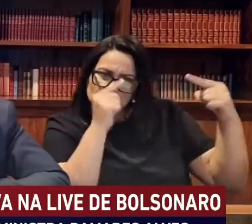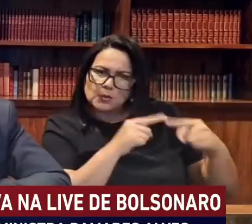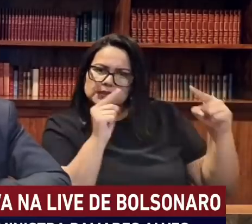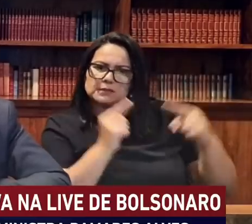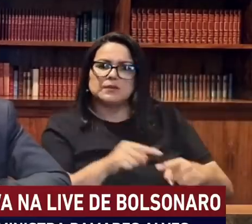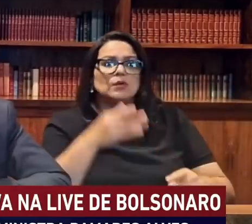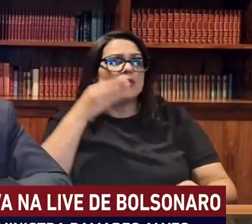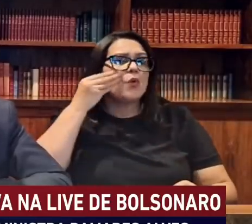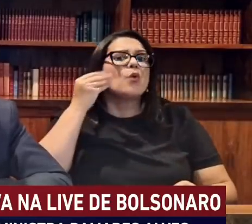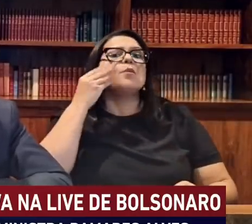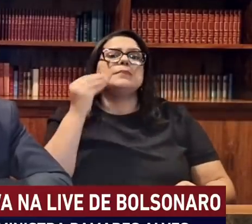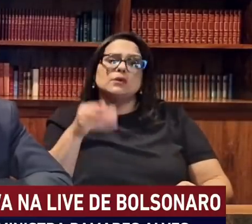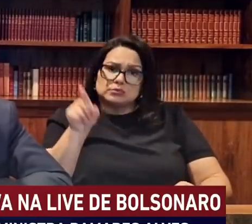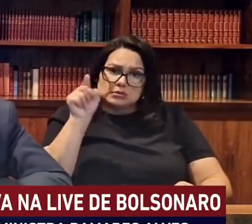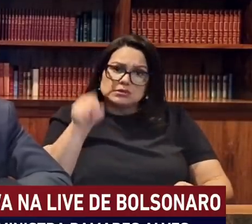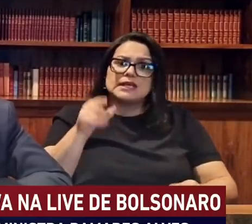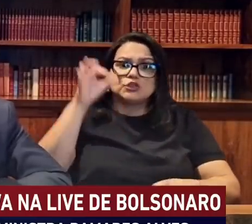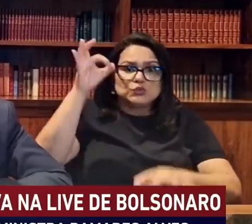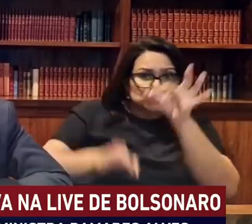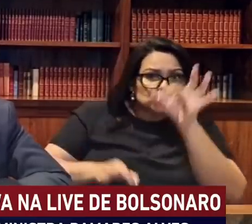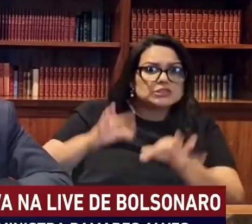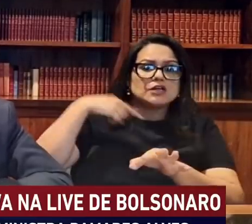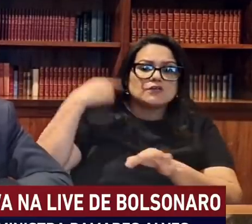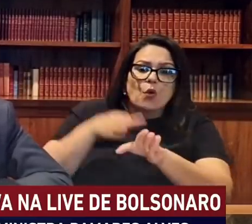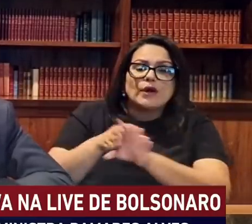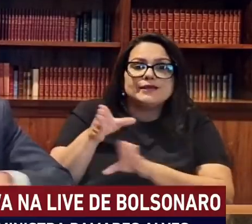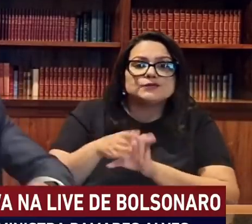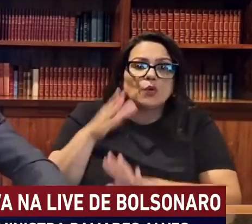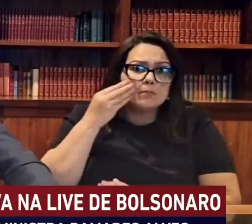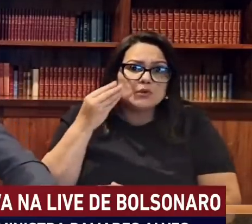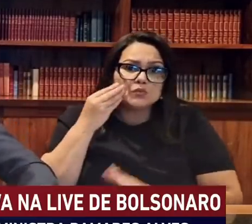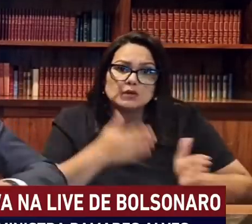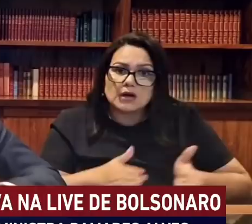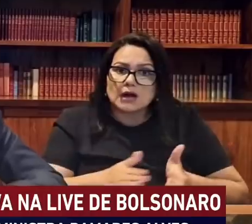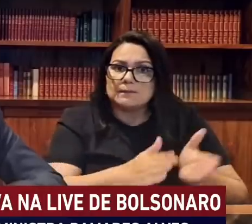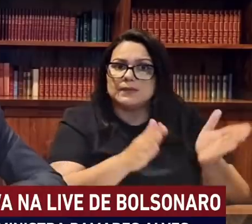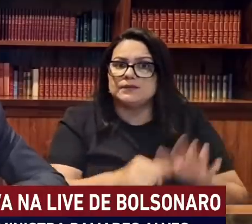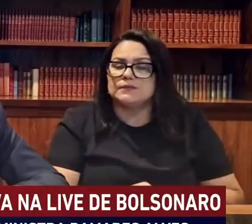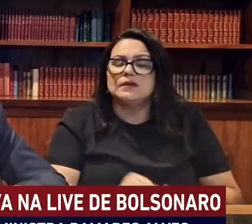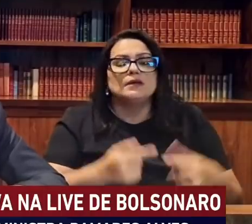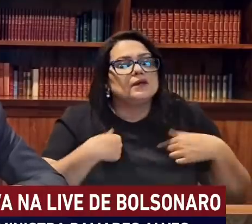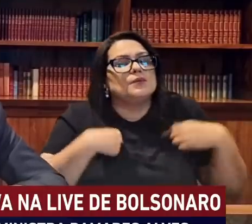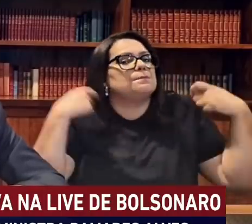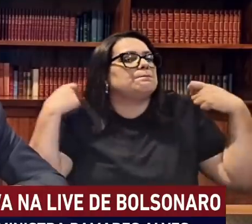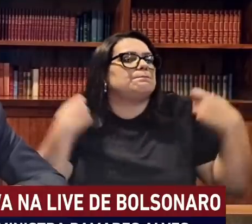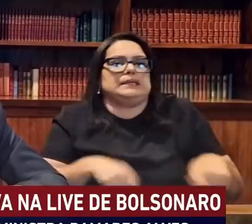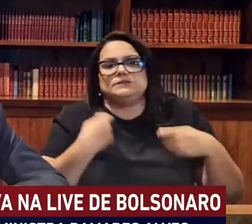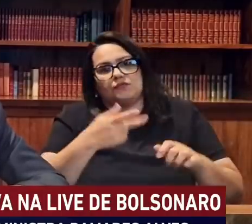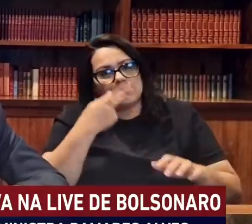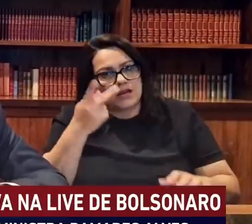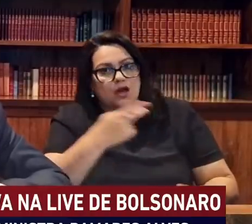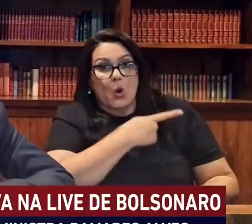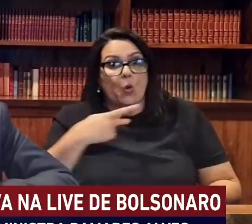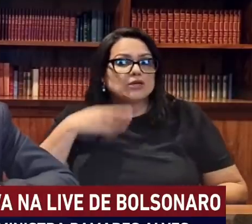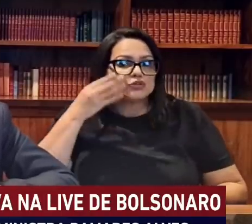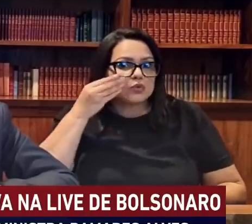Milton seguiu orientações jurídicas e esse era o caminho. Detalhe, presidente, eu preciso aqui falar... O pastor Milton é